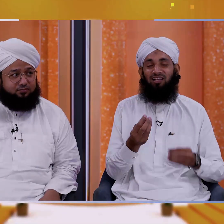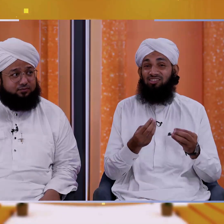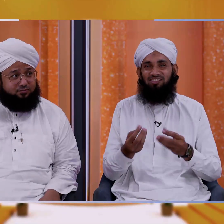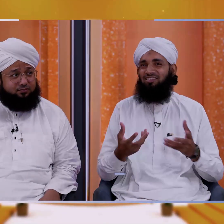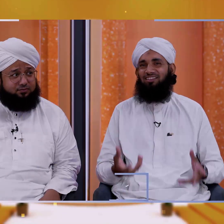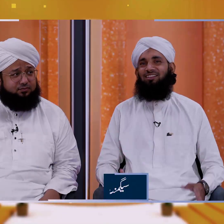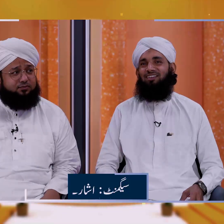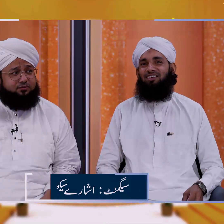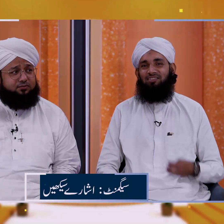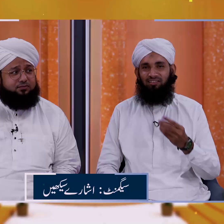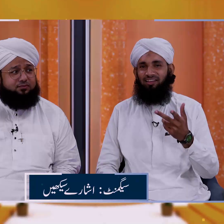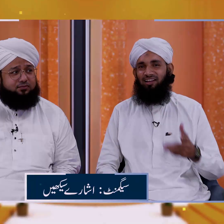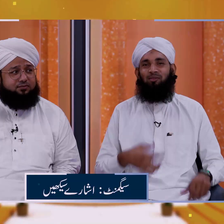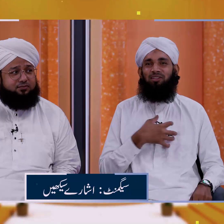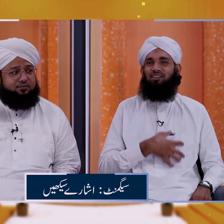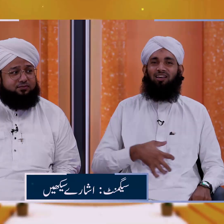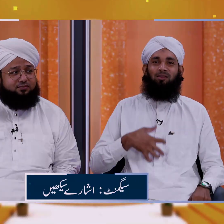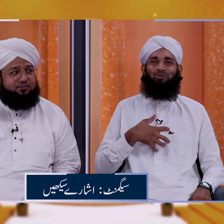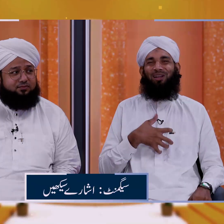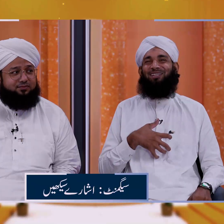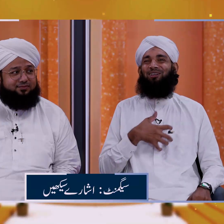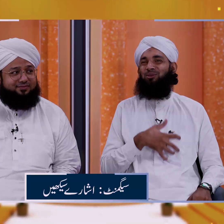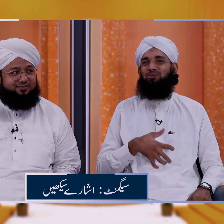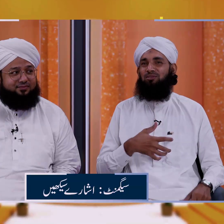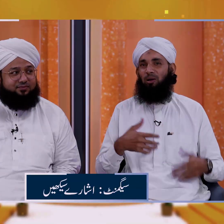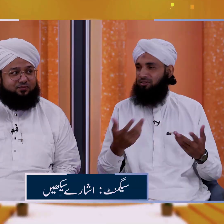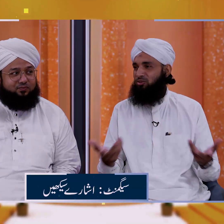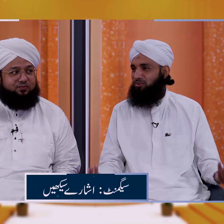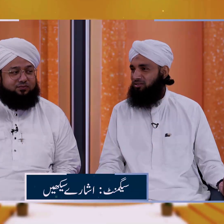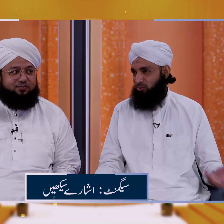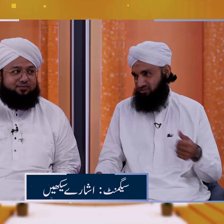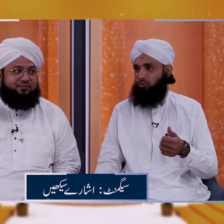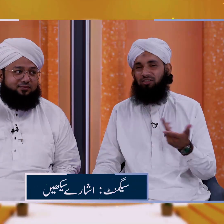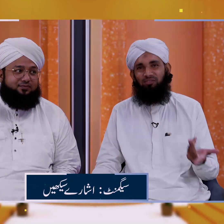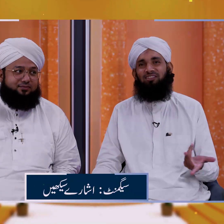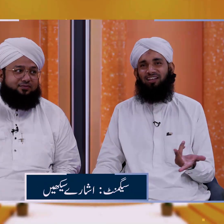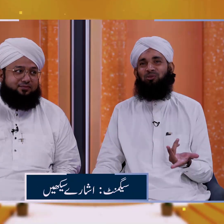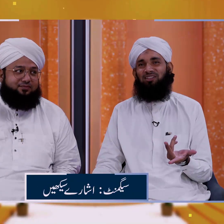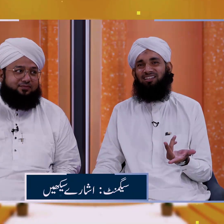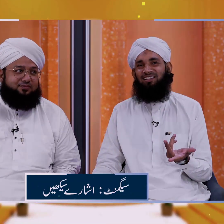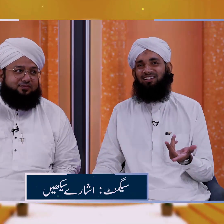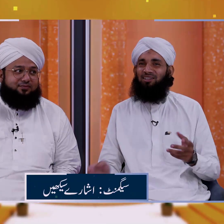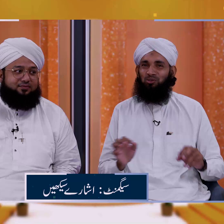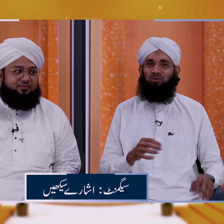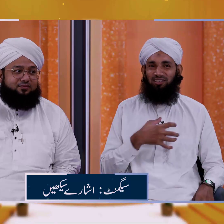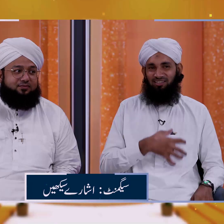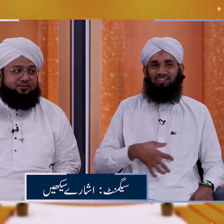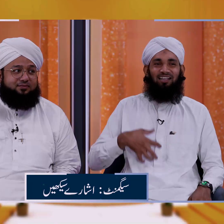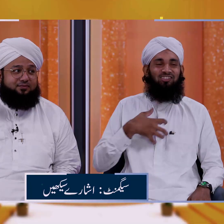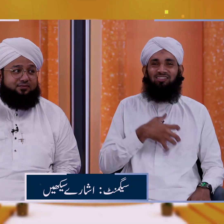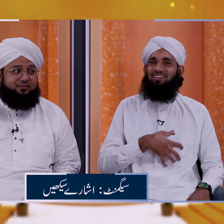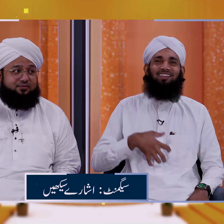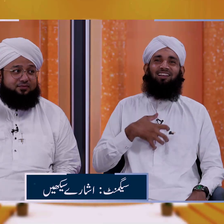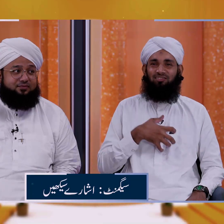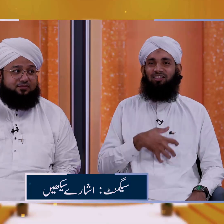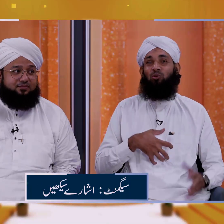کہ کوئی اچھی چیز نہیں ہے. جسٹ لائک اگر میں یہ اشارہ مسکراتے ہوئے کروں تو آپ کے ذہنوں میں کوئی اچھی پازیٹیو ہی چیز آ رہی ہوگی نا, تو یہ